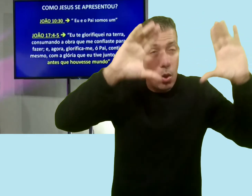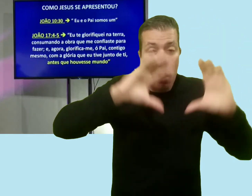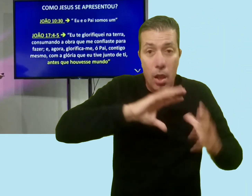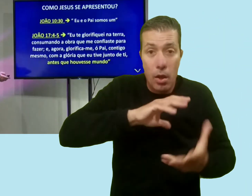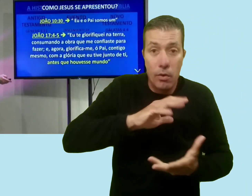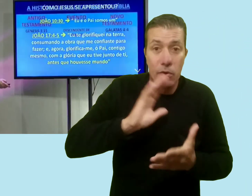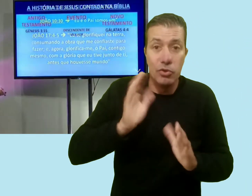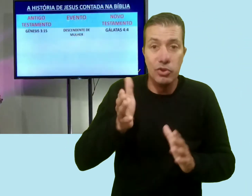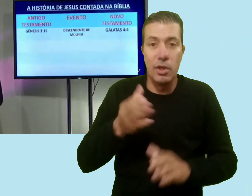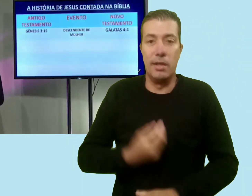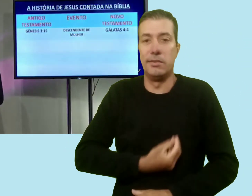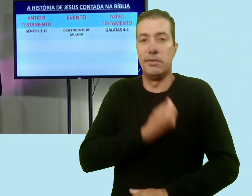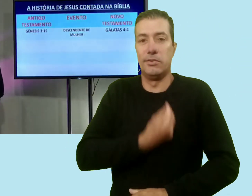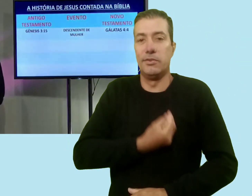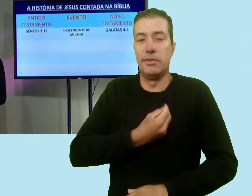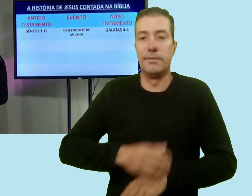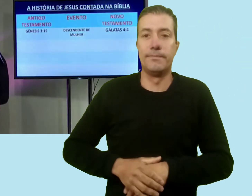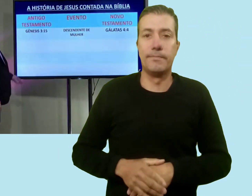era.